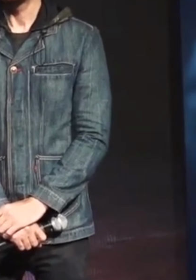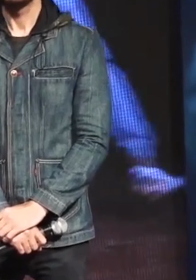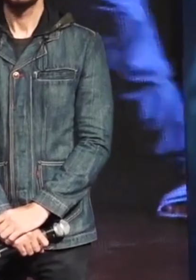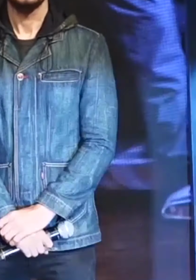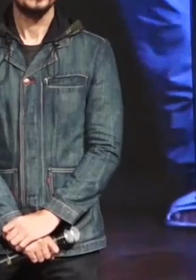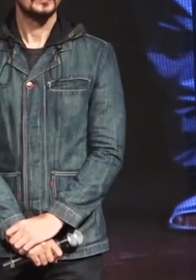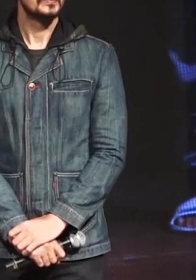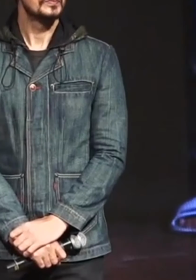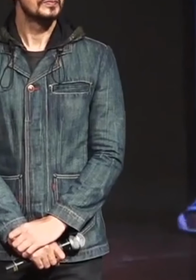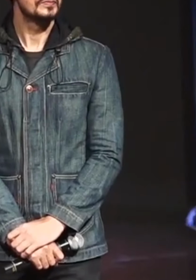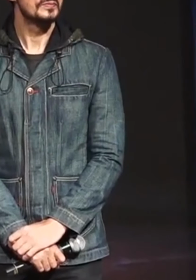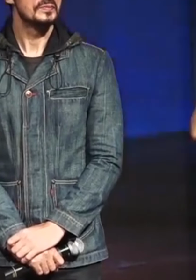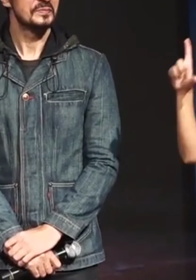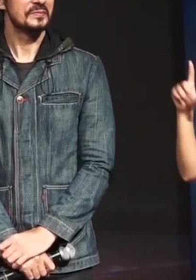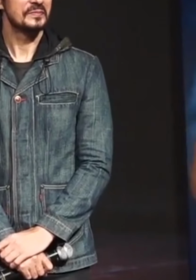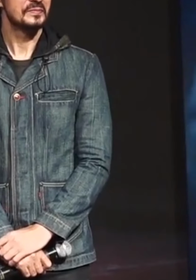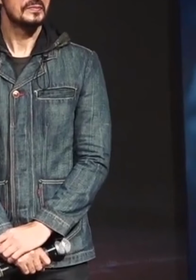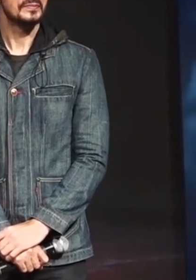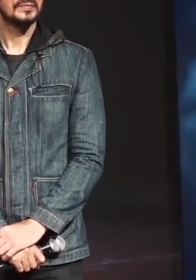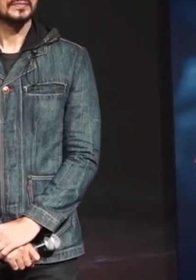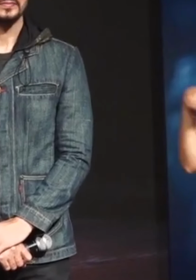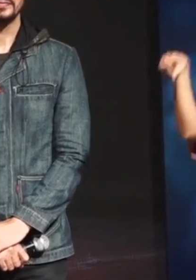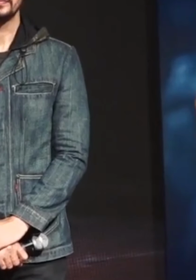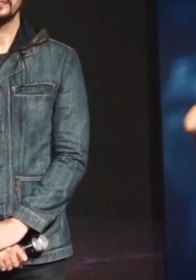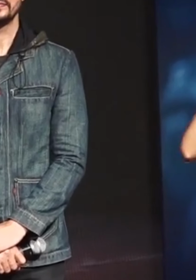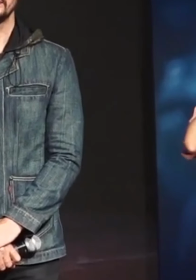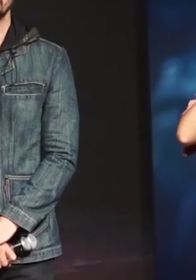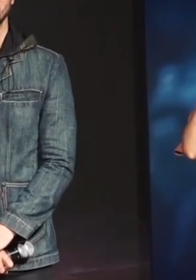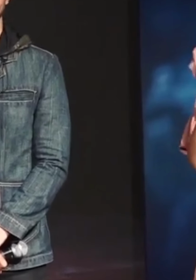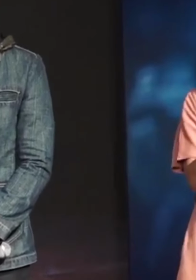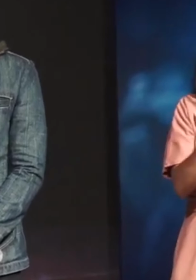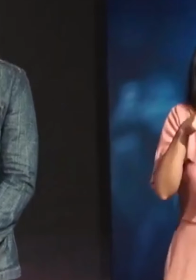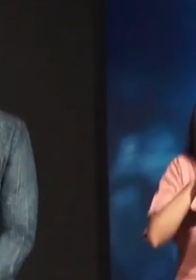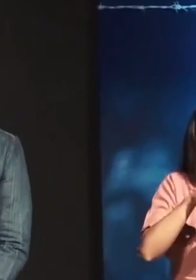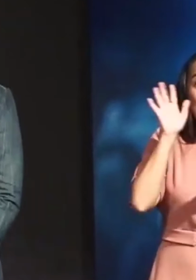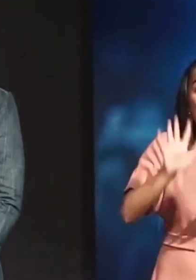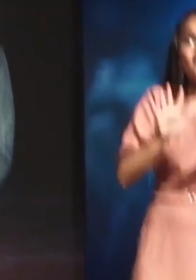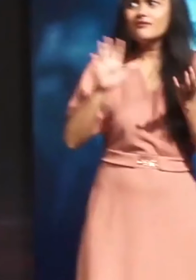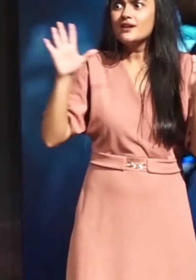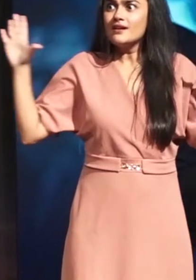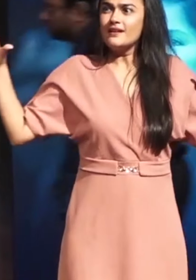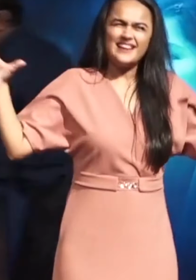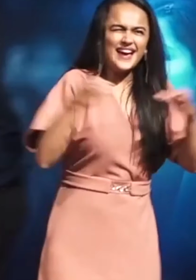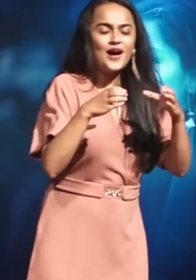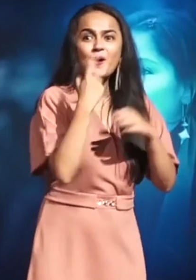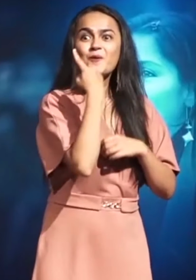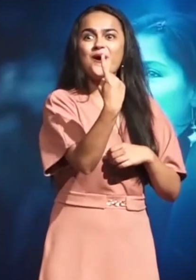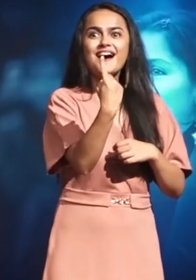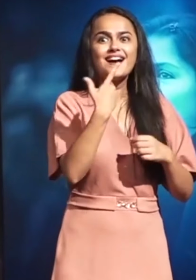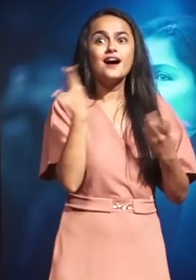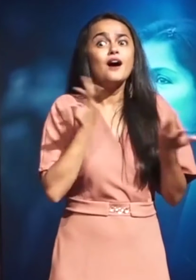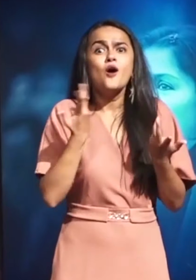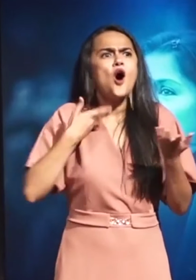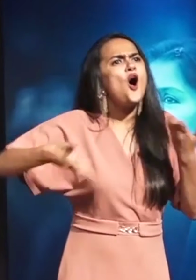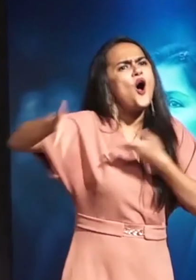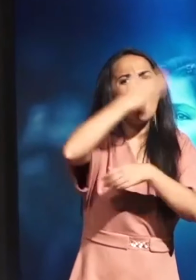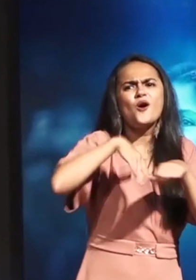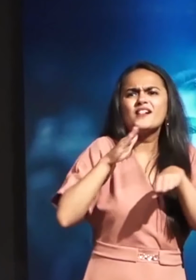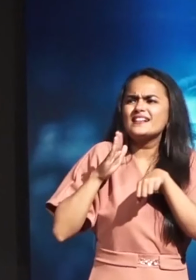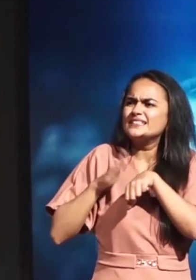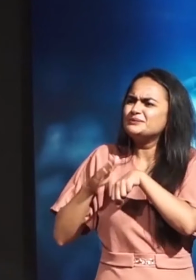कि मूवीस विच मेक सेंटा व्व्व पिक ऑफ काफी